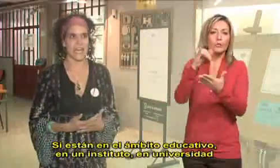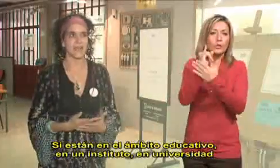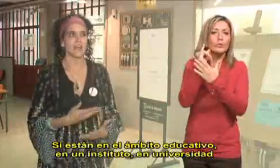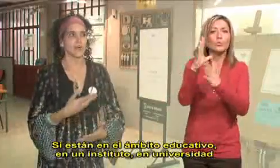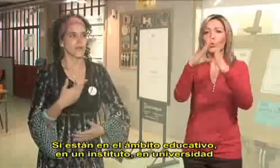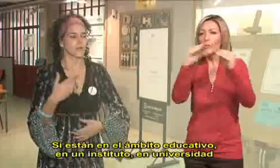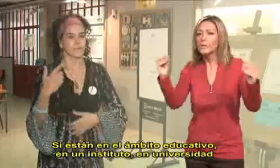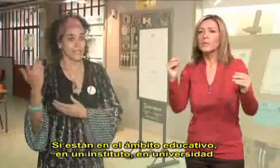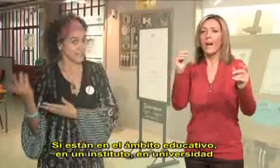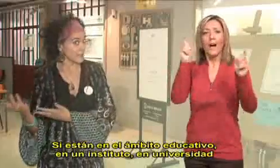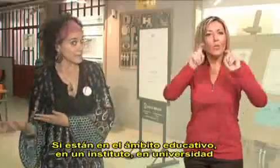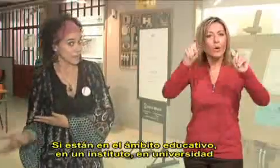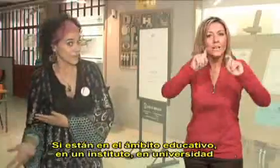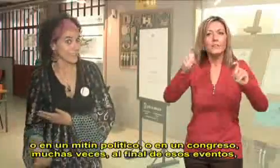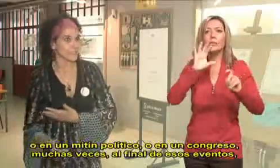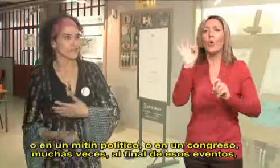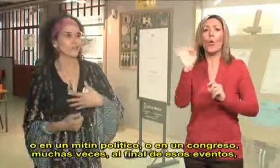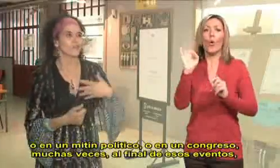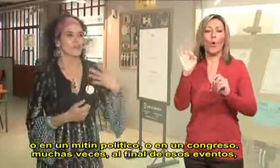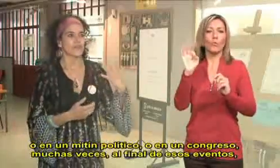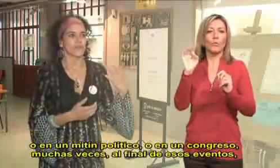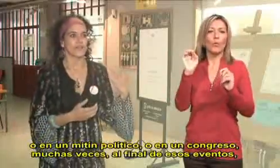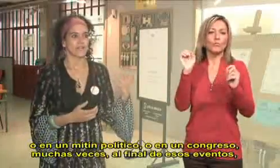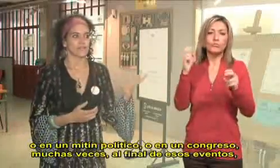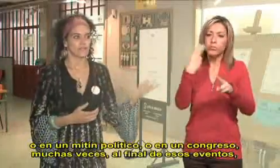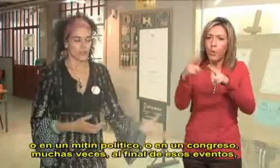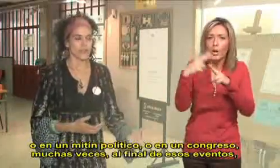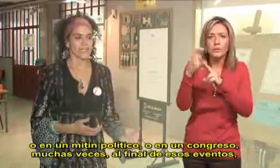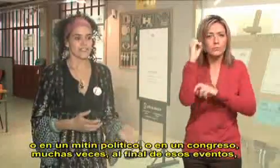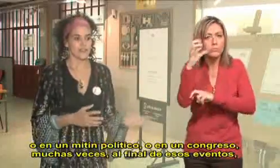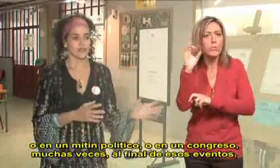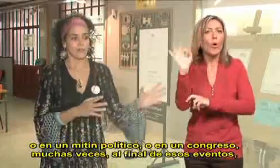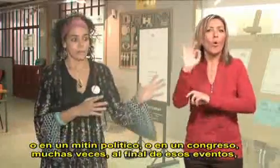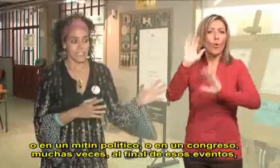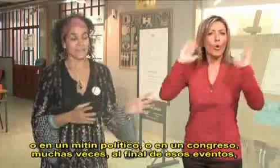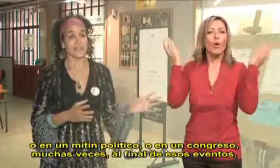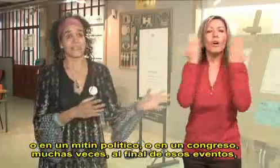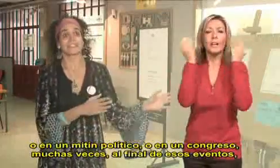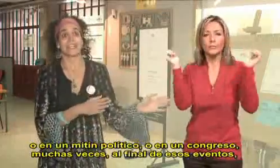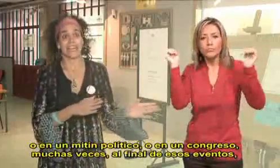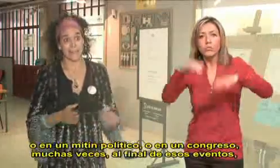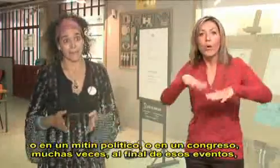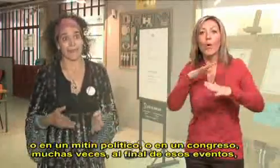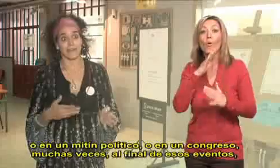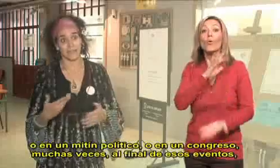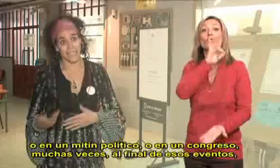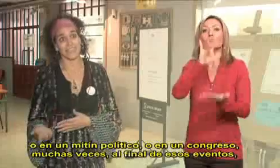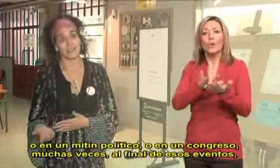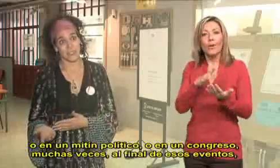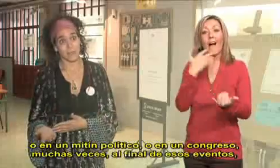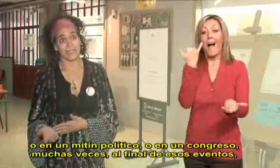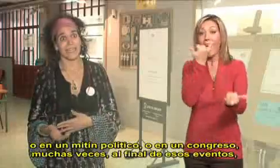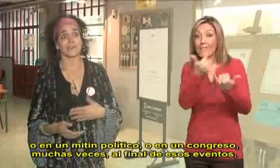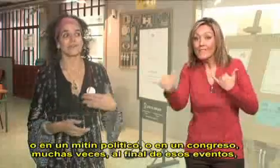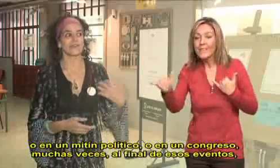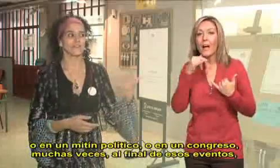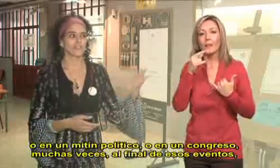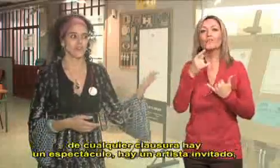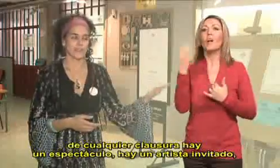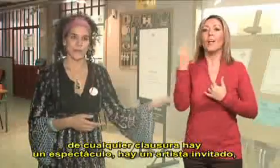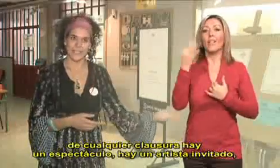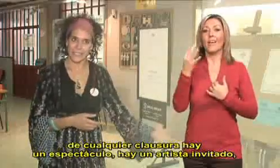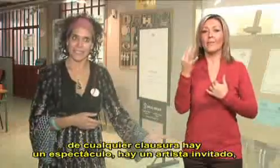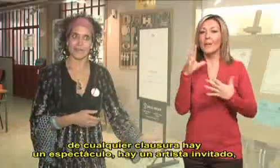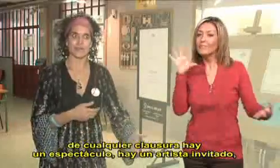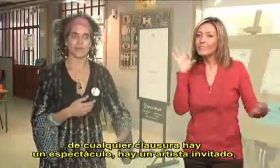en la universidad o en un meeting político o en un congreso, muchas veces al final de esos espectáculos